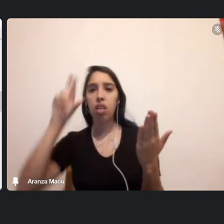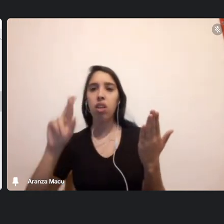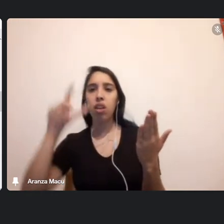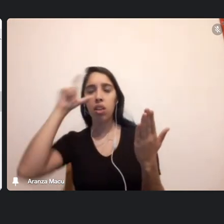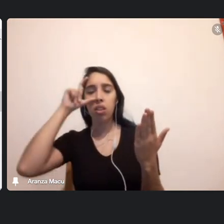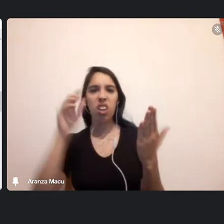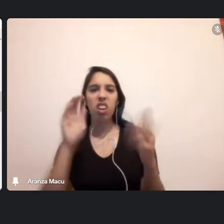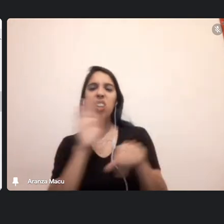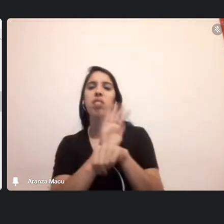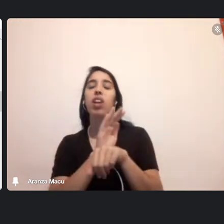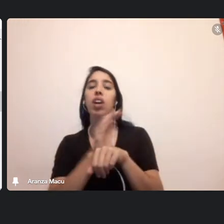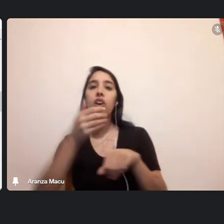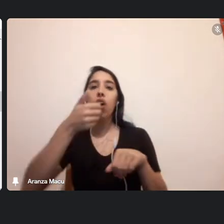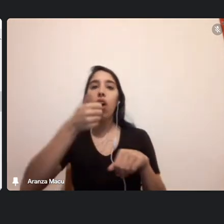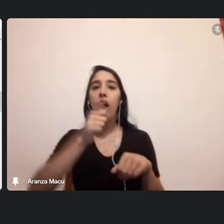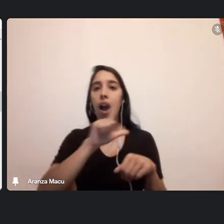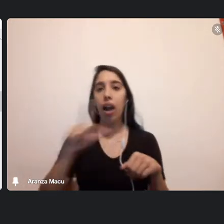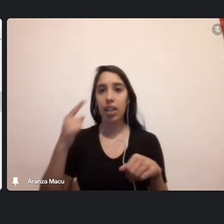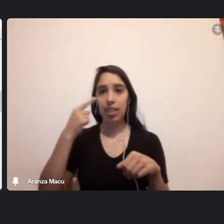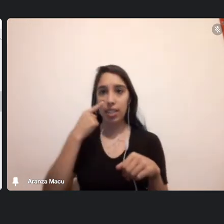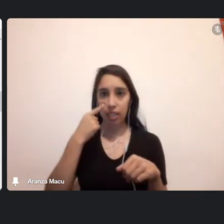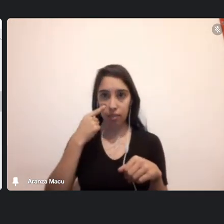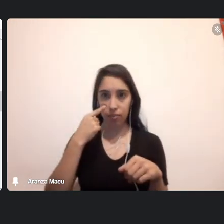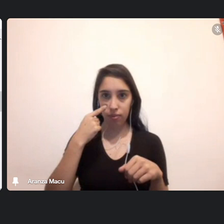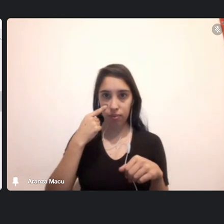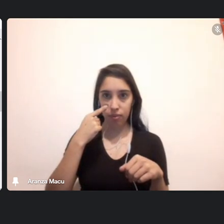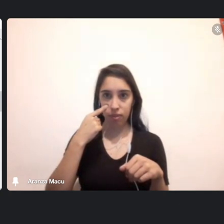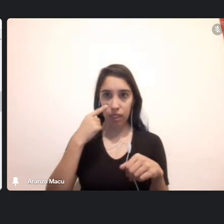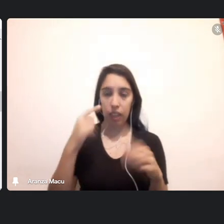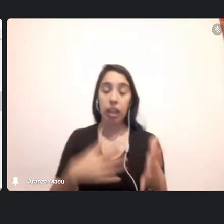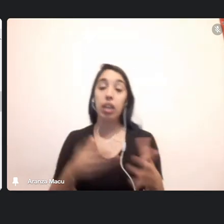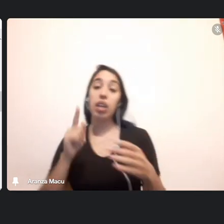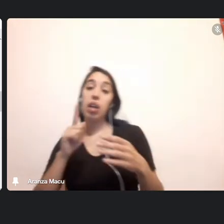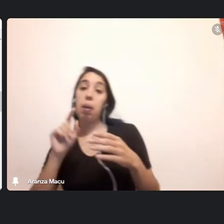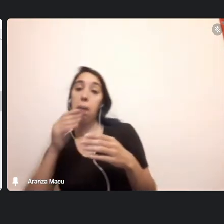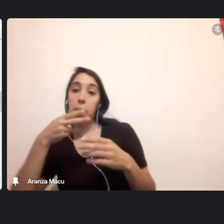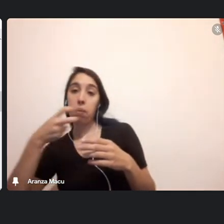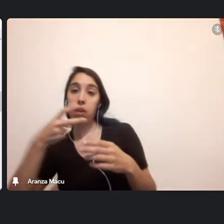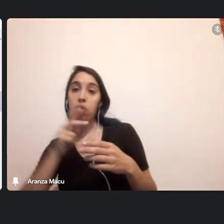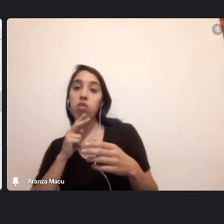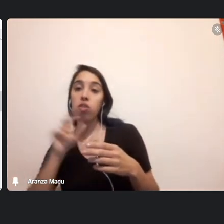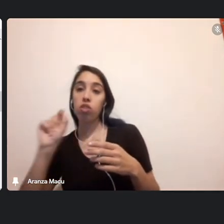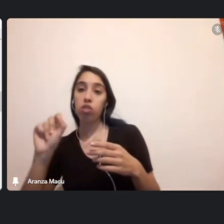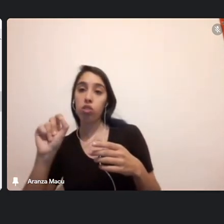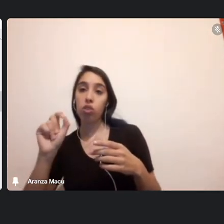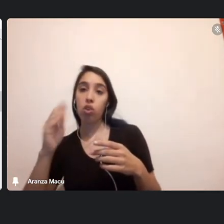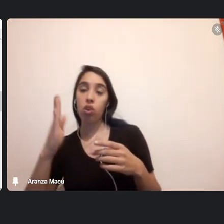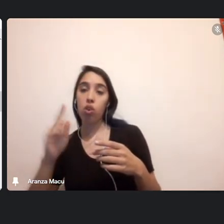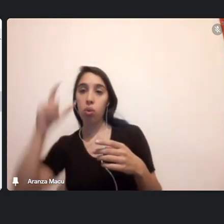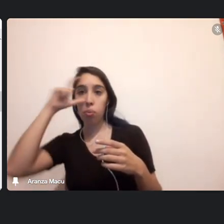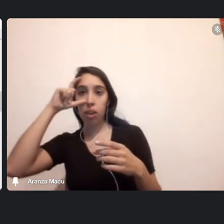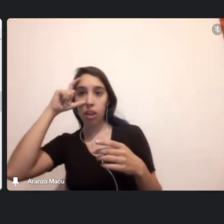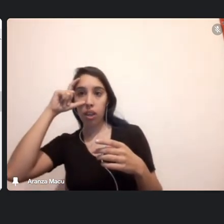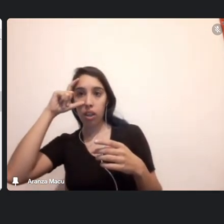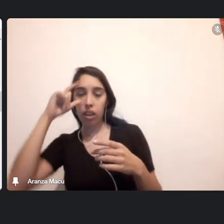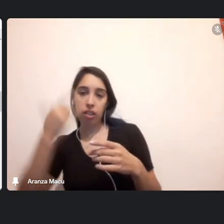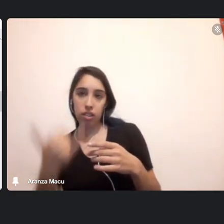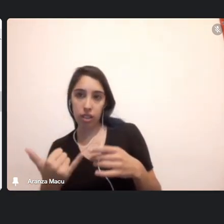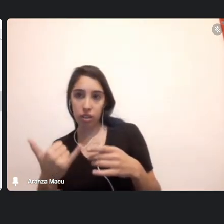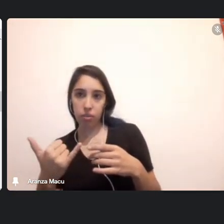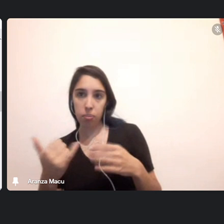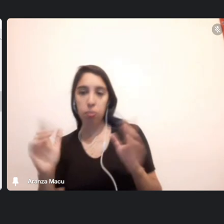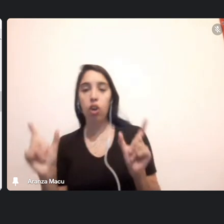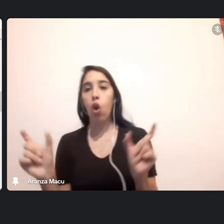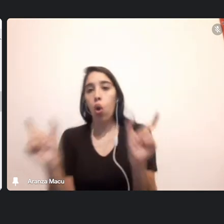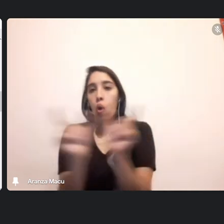como primera acepción. Y el verbo to be, cero estar. Cuando están juntos, cuando está there is o there are, cada